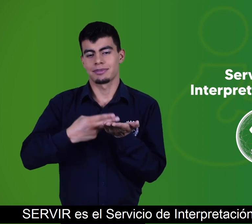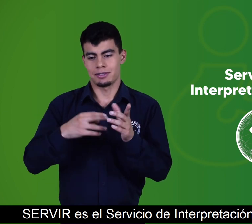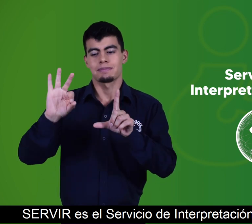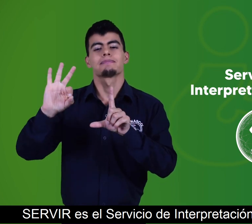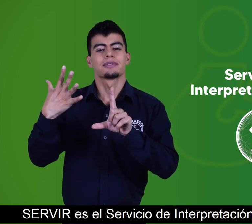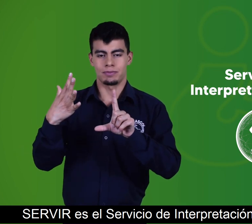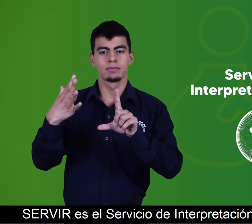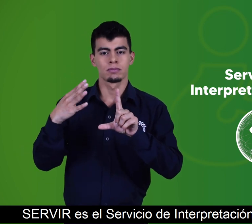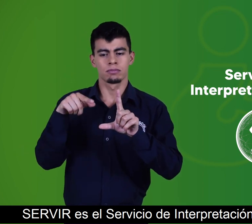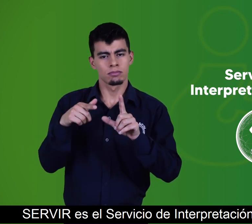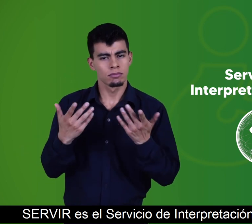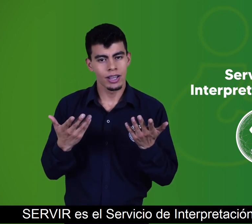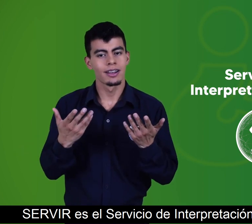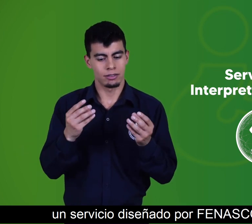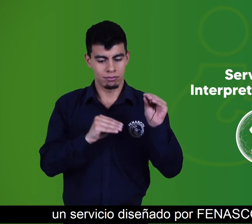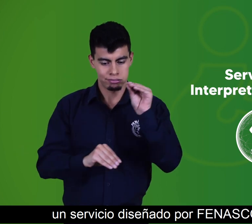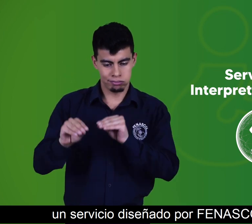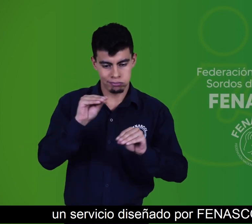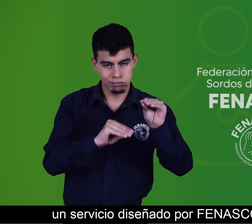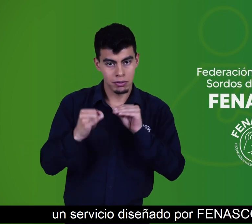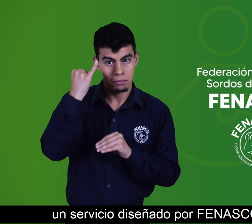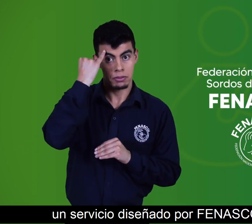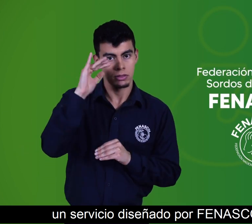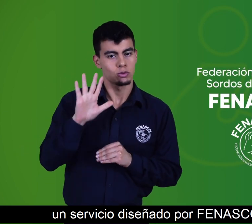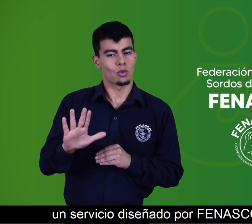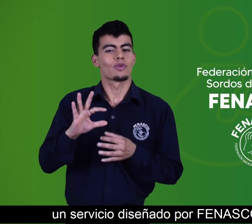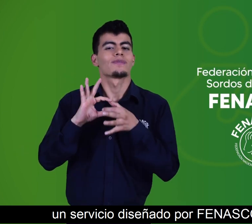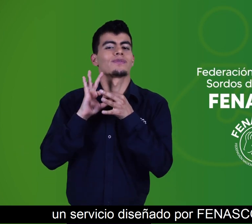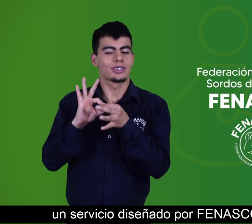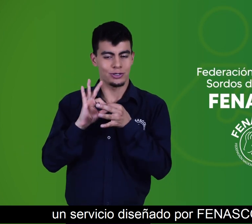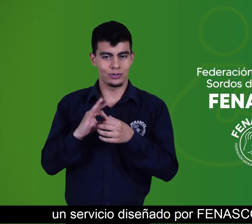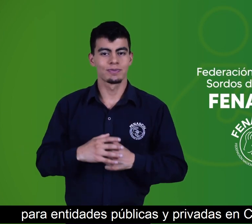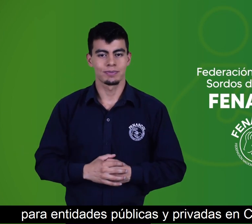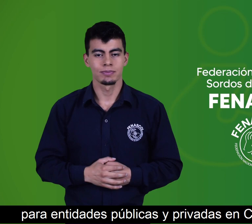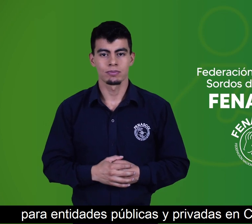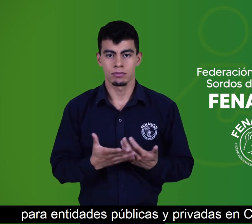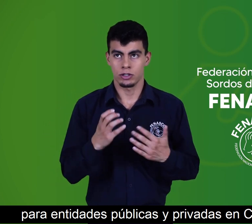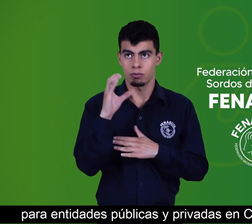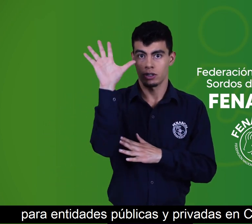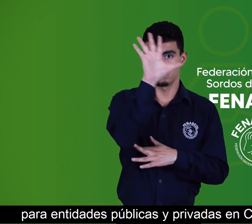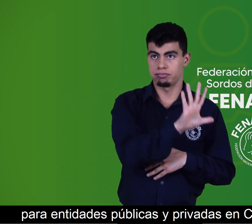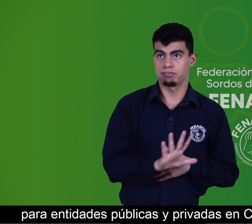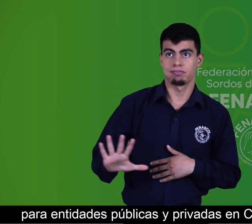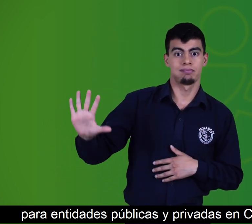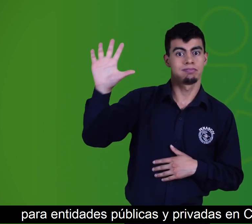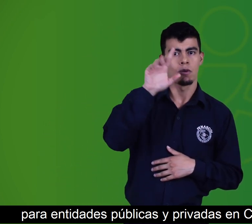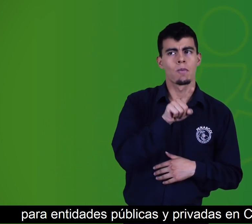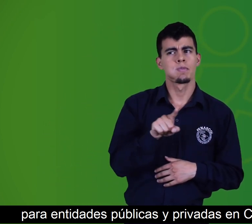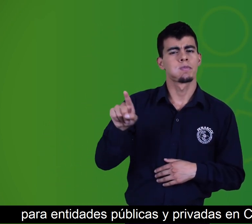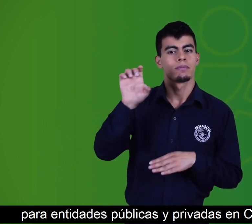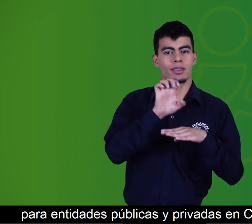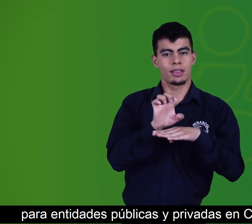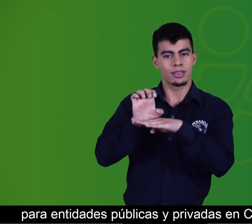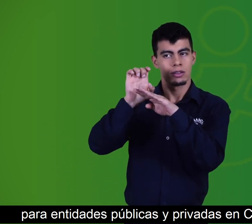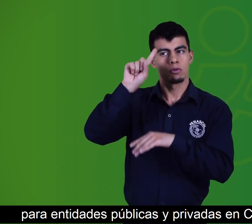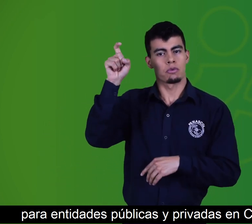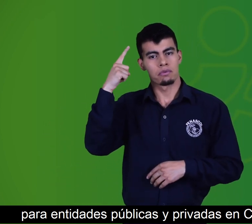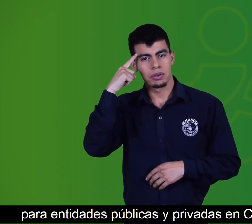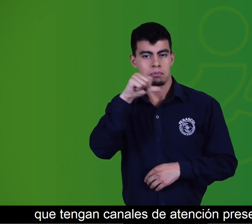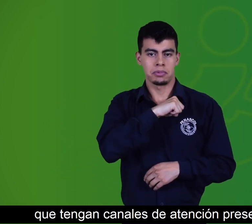virtual, un servicio diseñado por Fenascol para entidades públicas y privadas en Colombia que